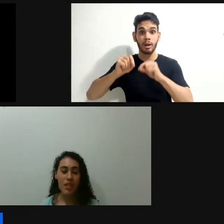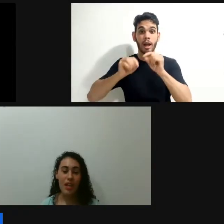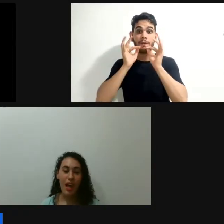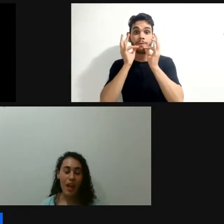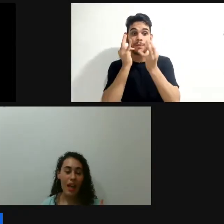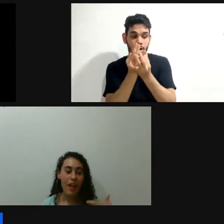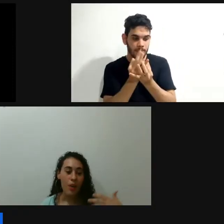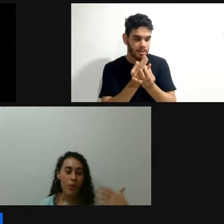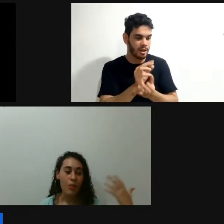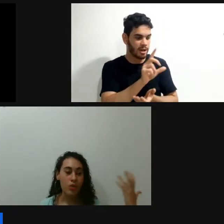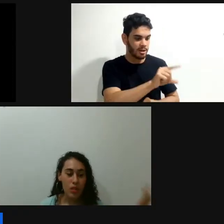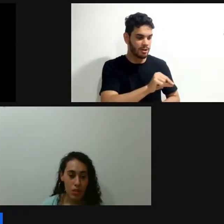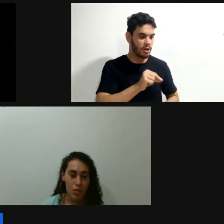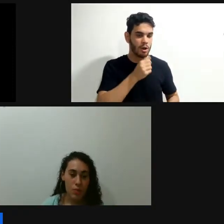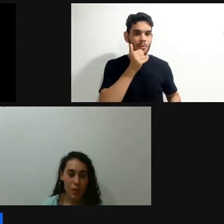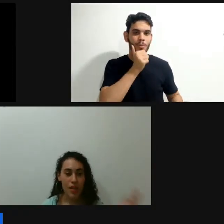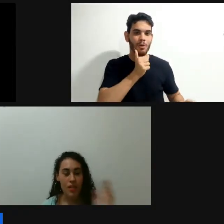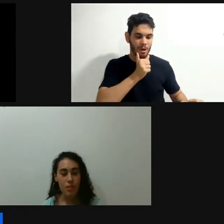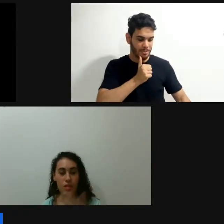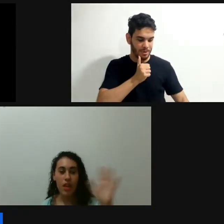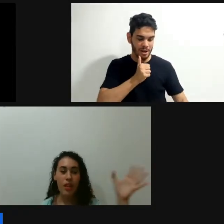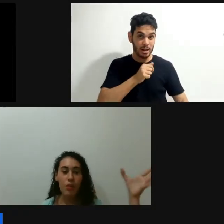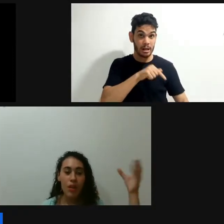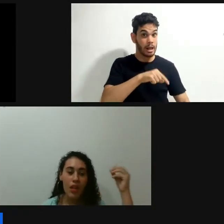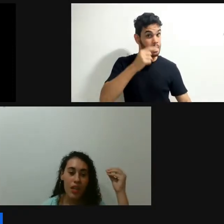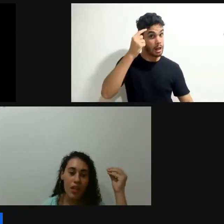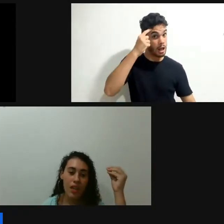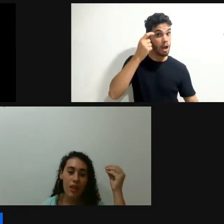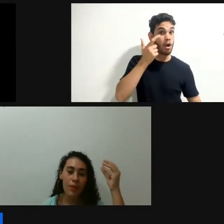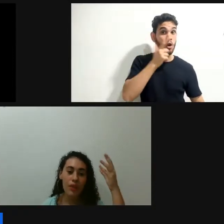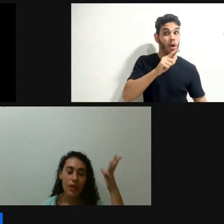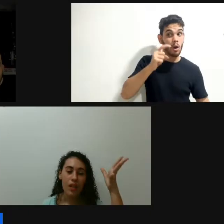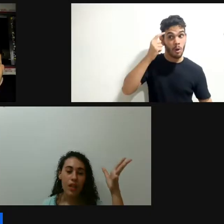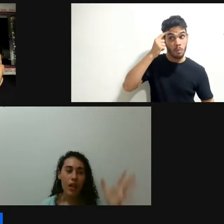pessoas. E é uma mistura de suspense, mistério